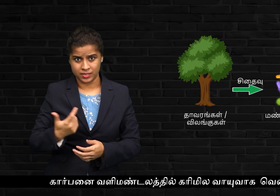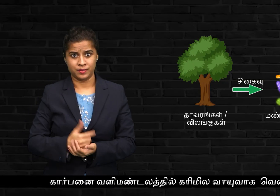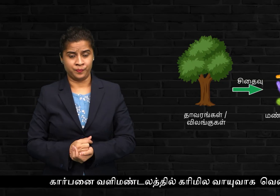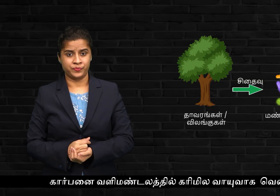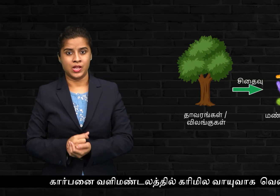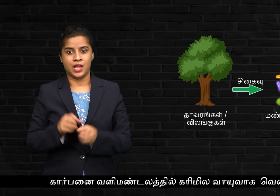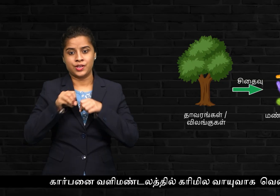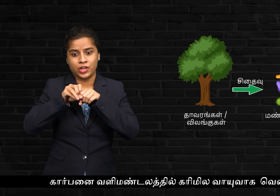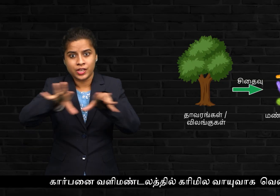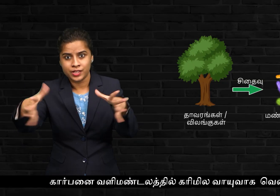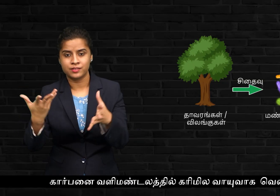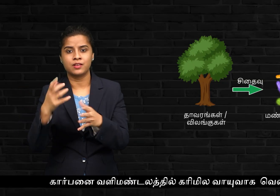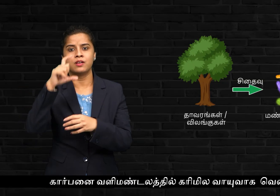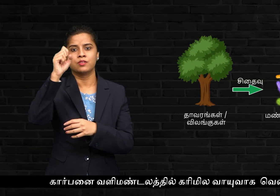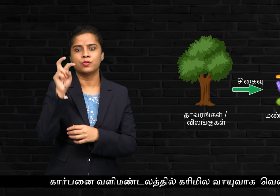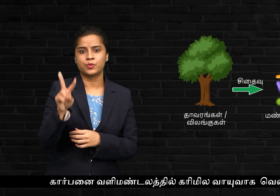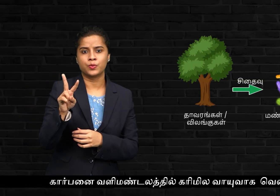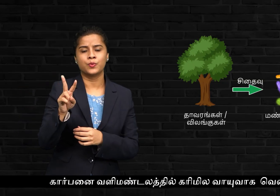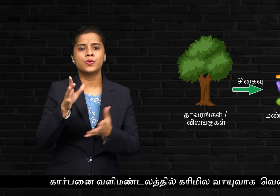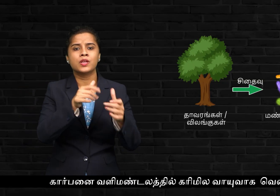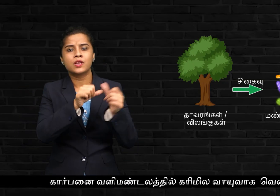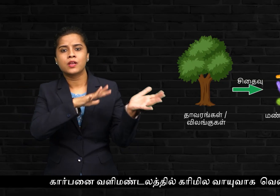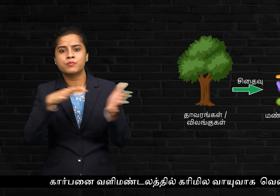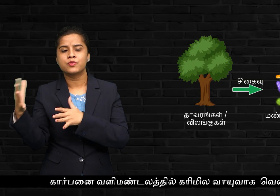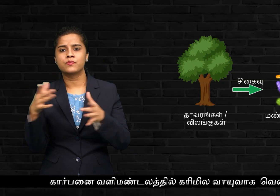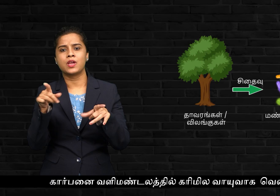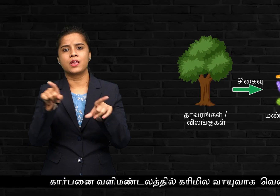கார்பனை வளிமண்டலத்தில் கரிமல வாயுவாக வெளிப்படுகின்றன.